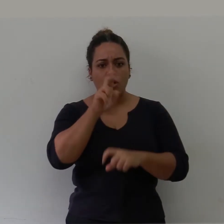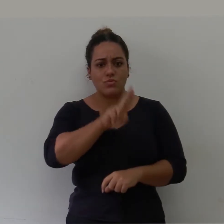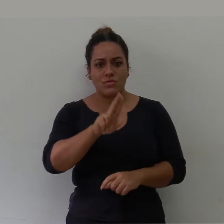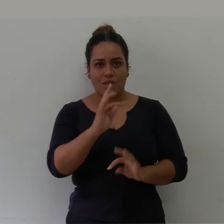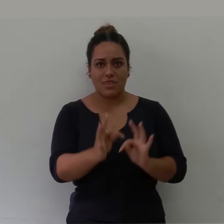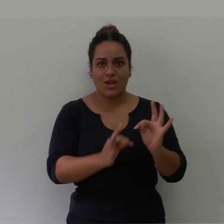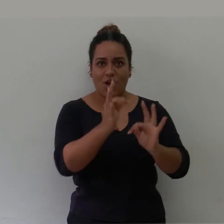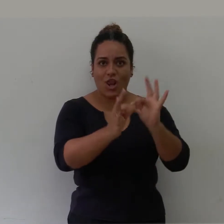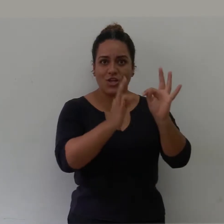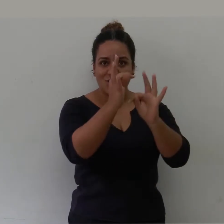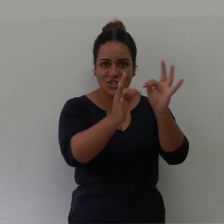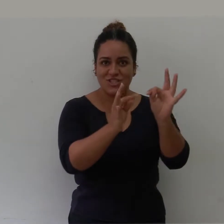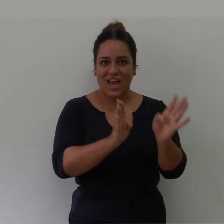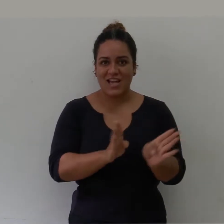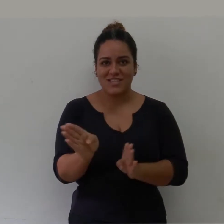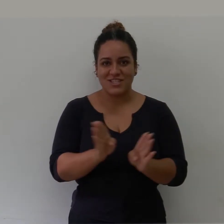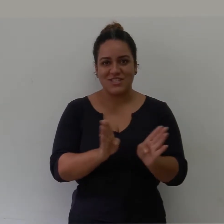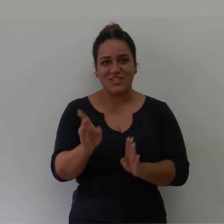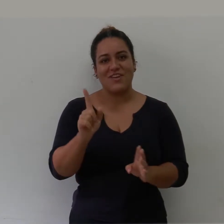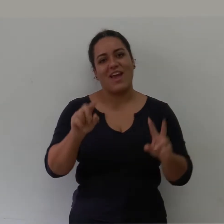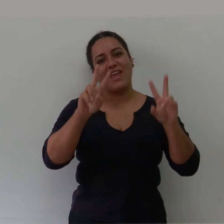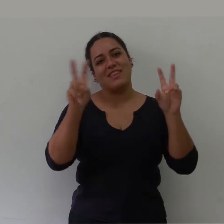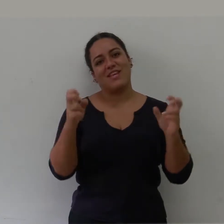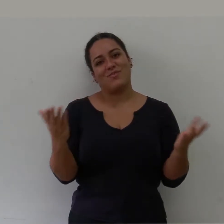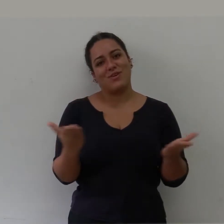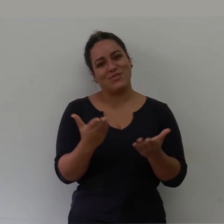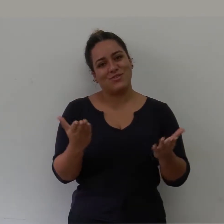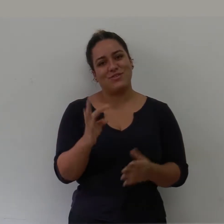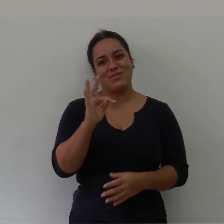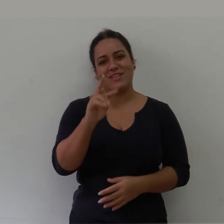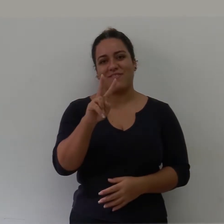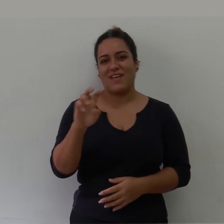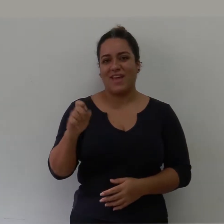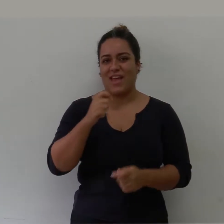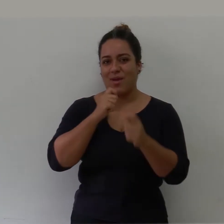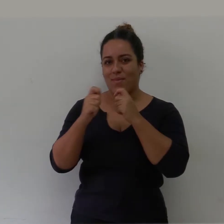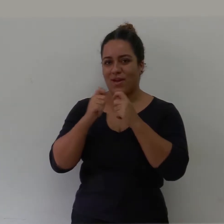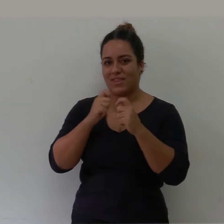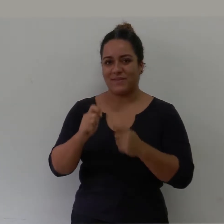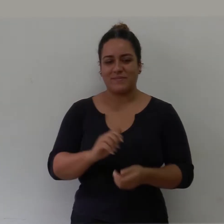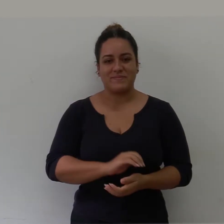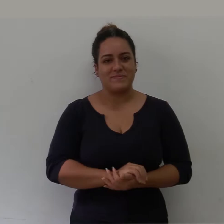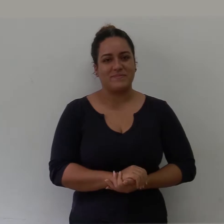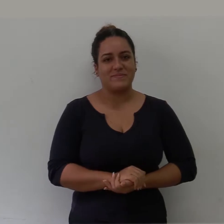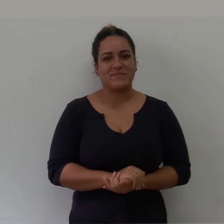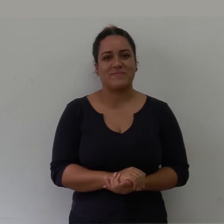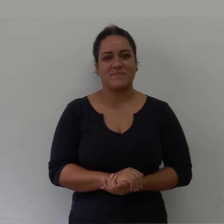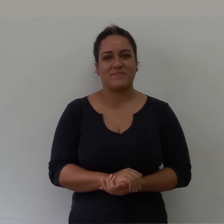da tecnologia assistiva é o tema de hoje do TVE Repórter.